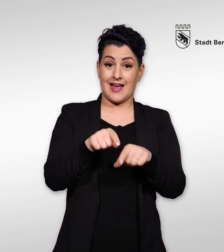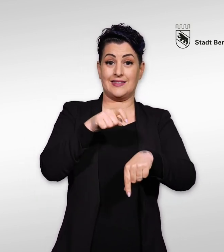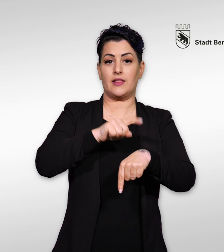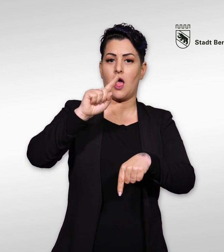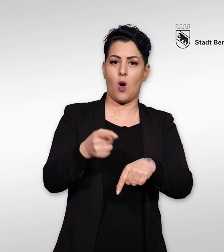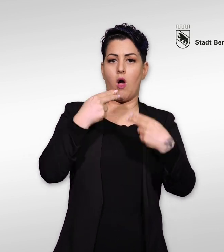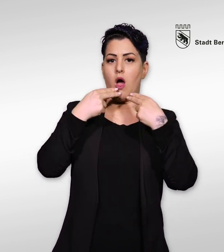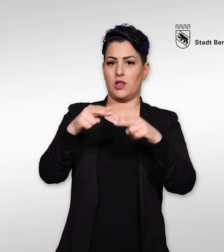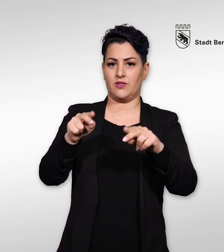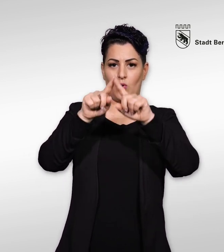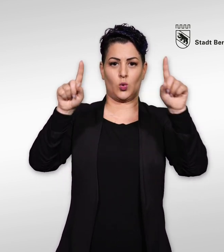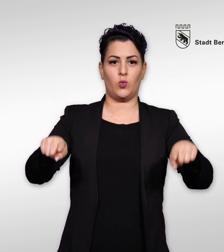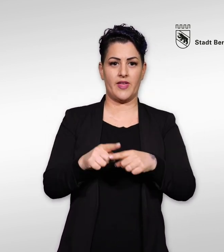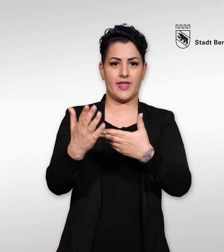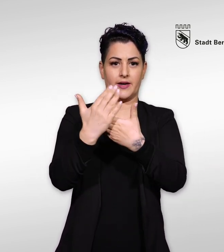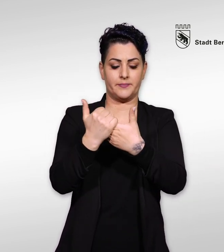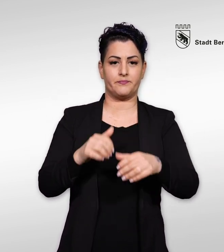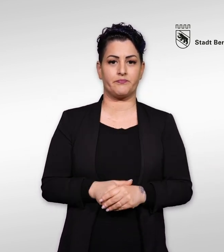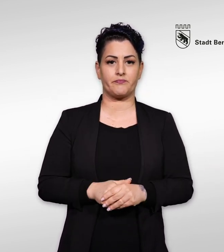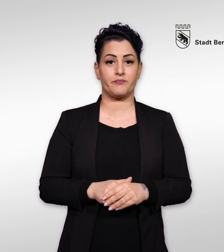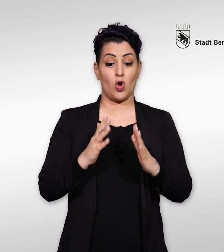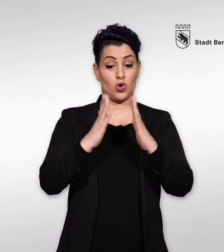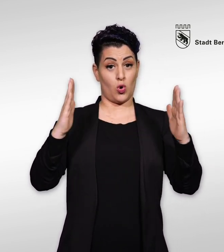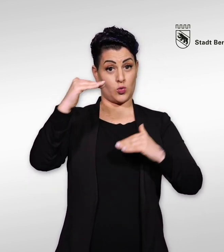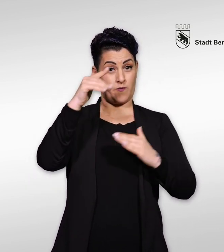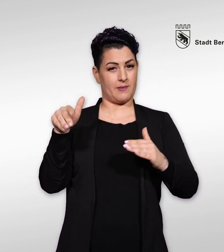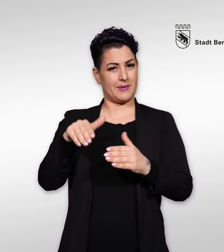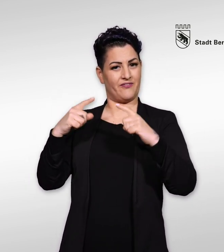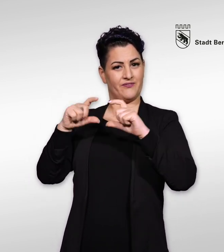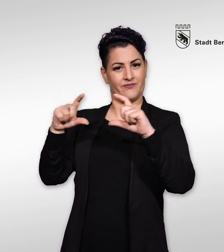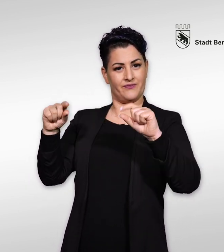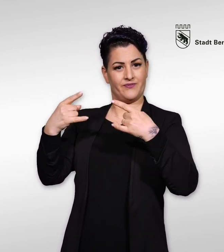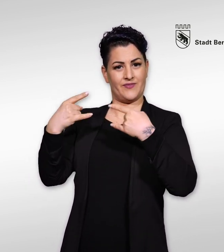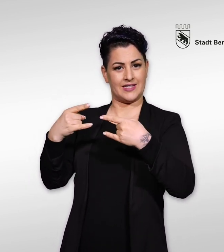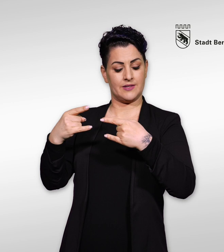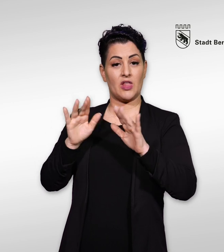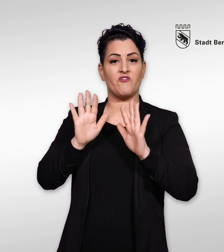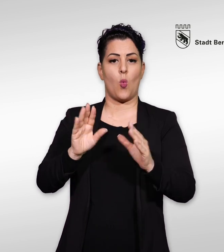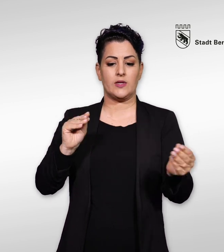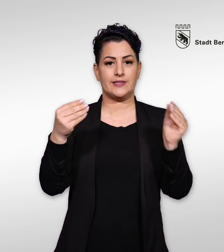Öffnen Sie das grosse Kuvert mit dem Fenster vorsichtig. Auf der Rückseite hat es eine perforierte Lasche.